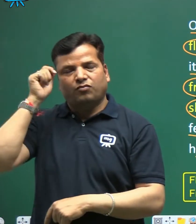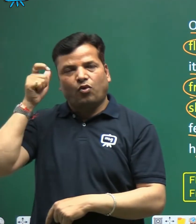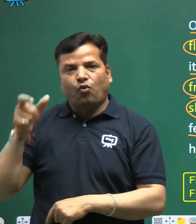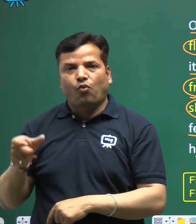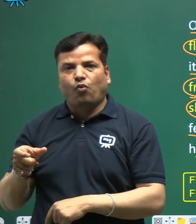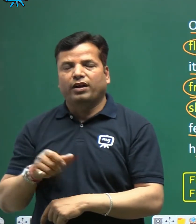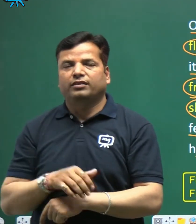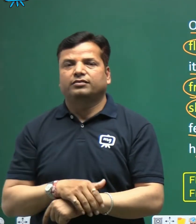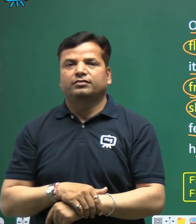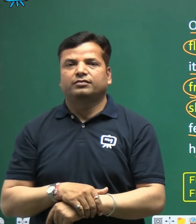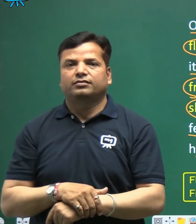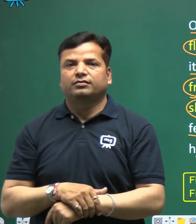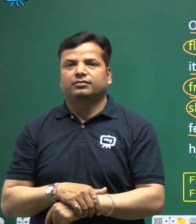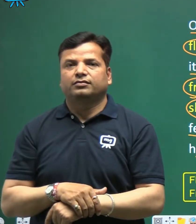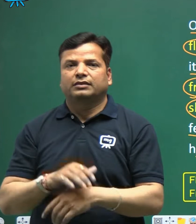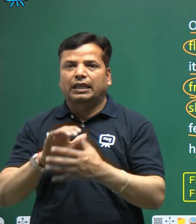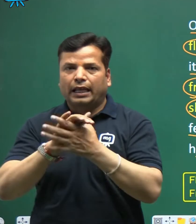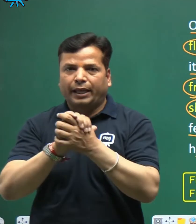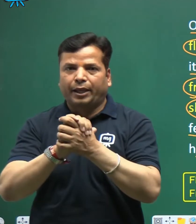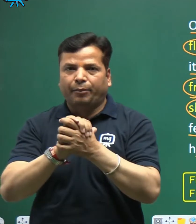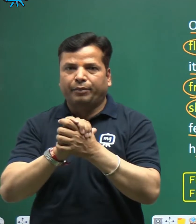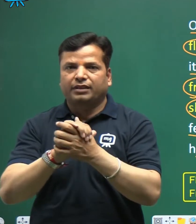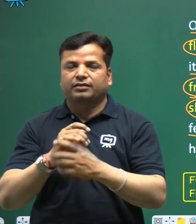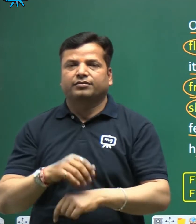friend, मित्र,